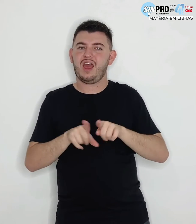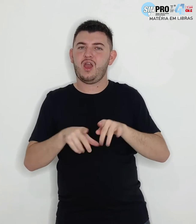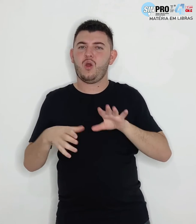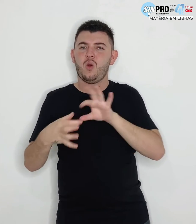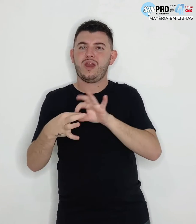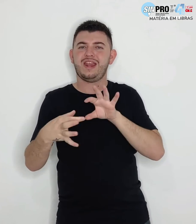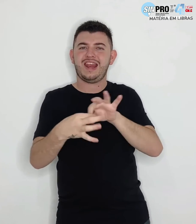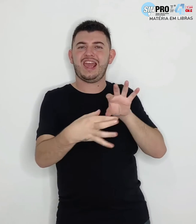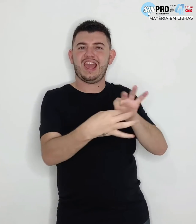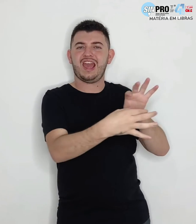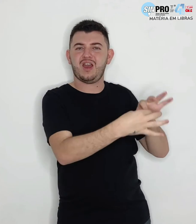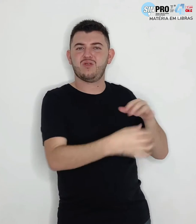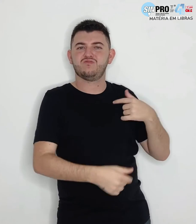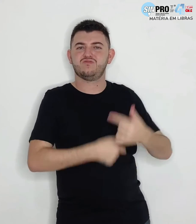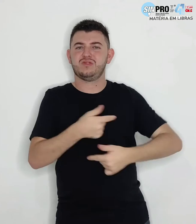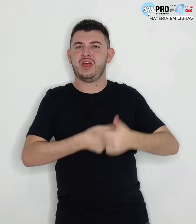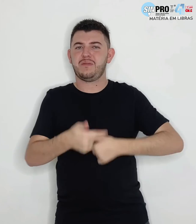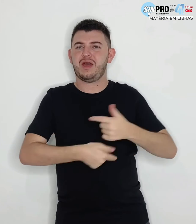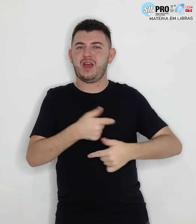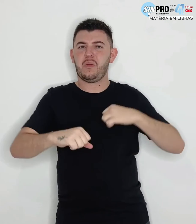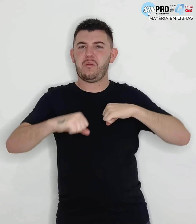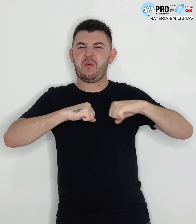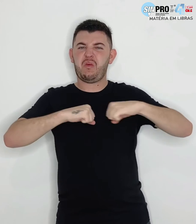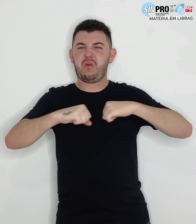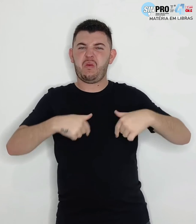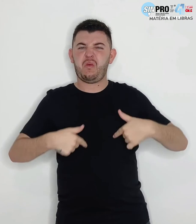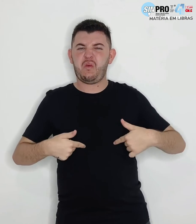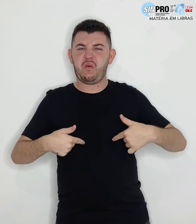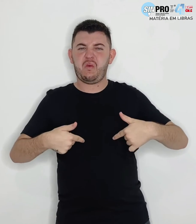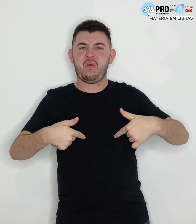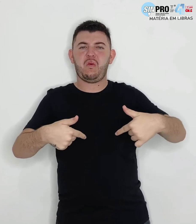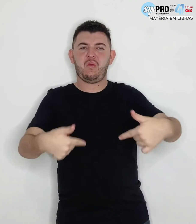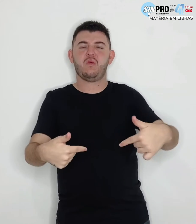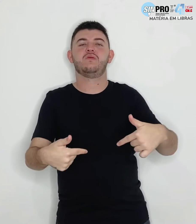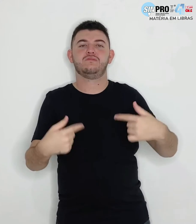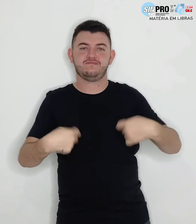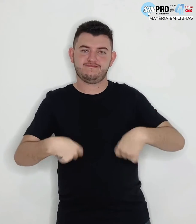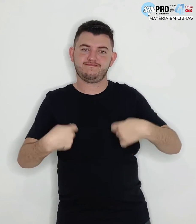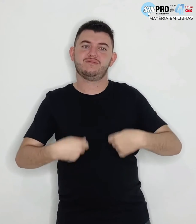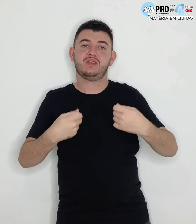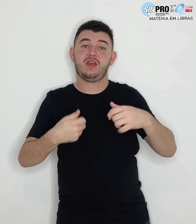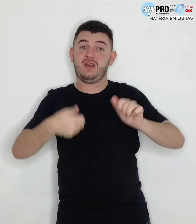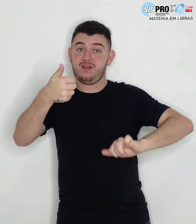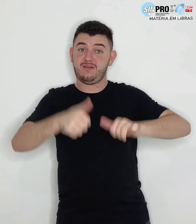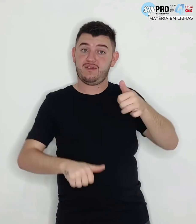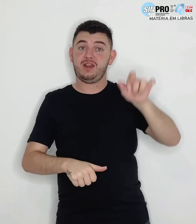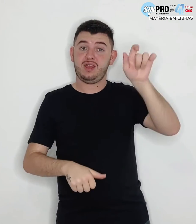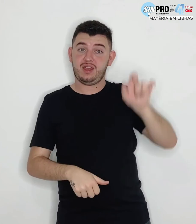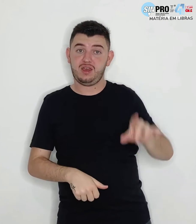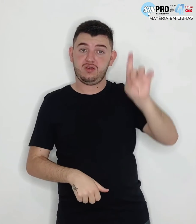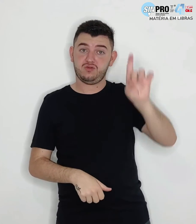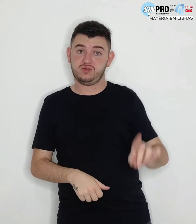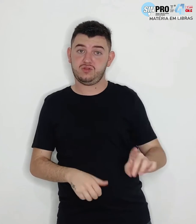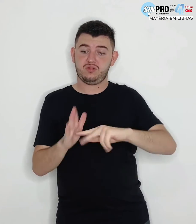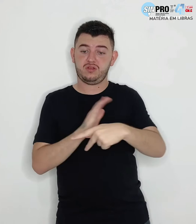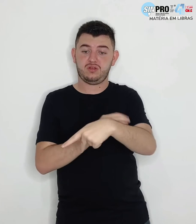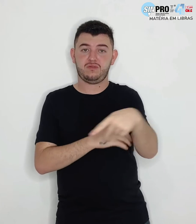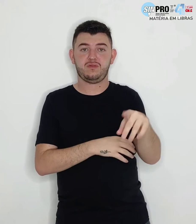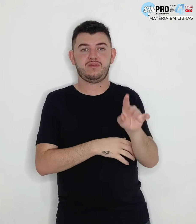mobilização e unidade da classe trabalhadora para produzir a luta permanente que se faz necessária, avalia o dirigente